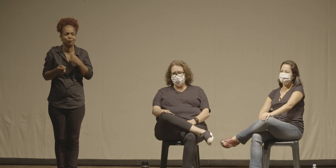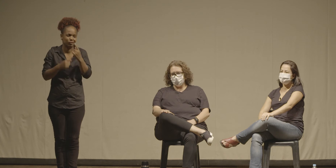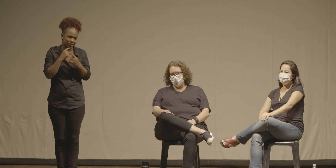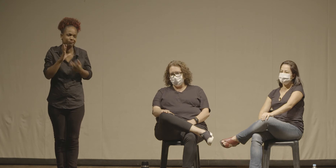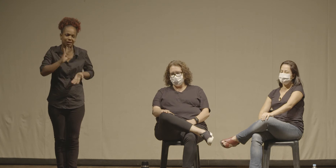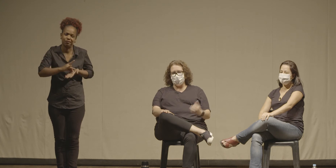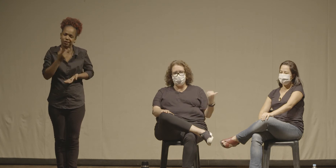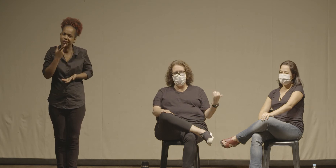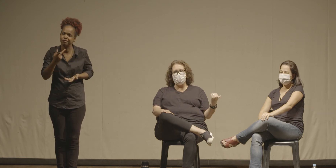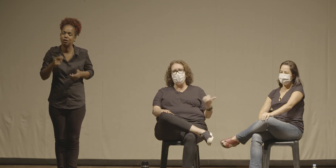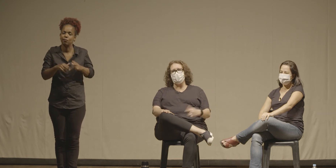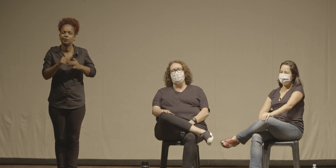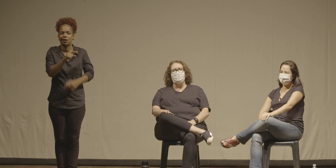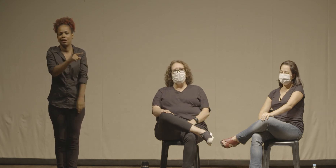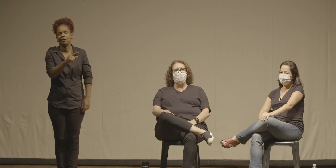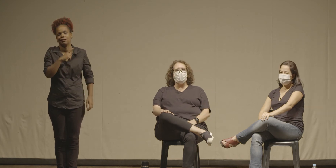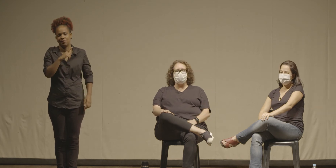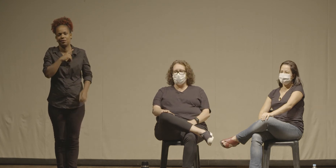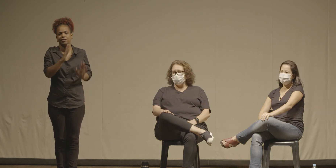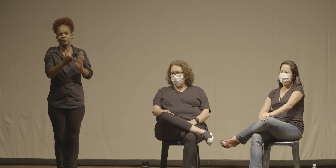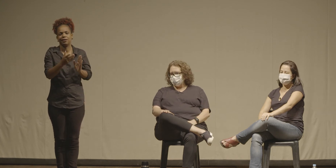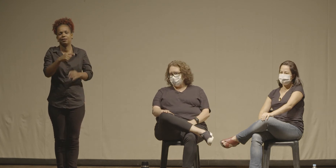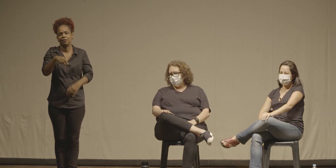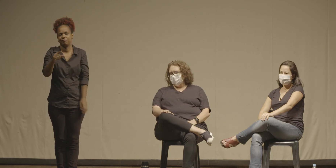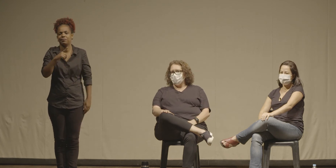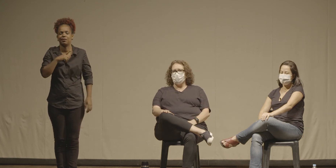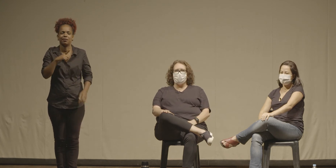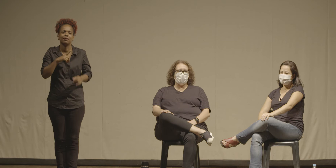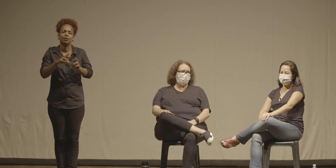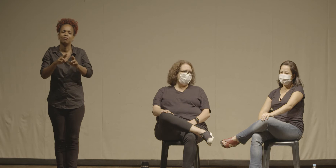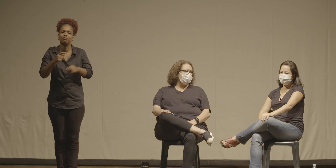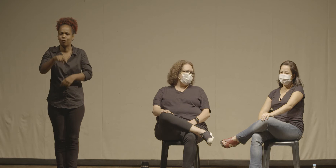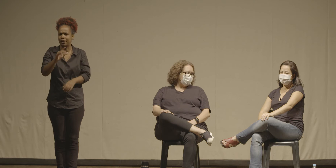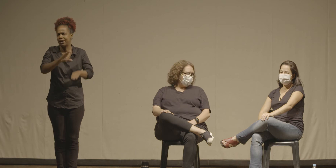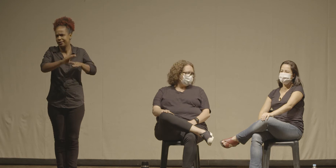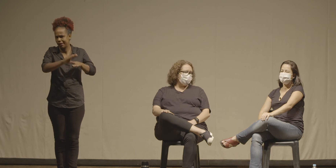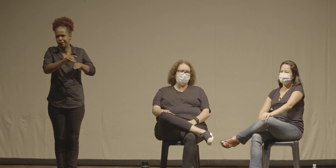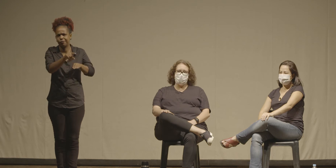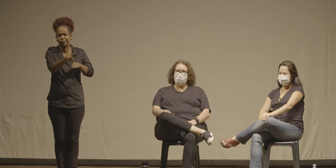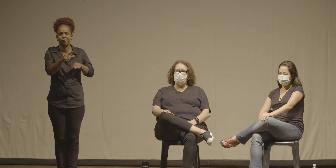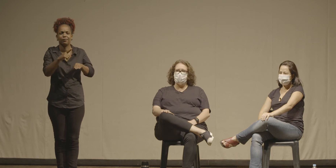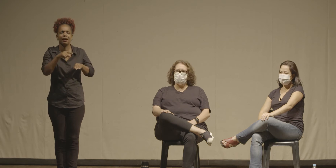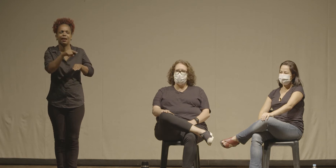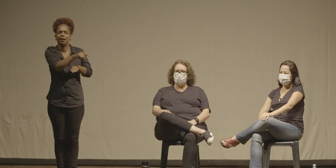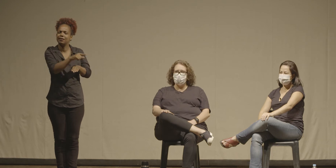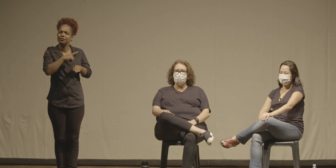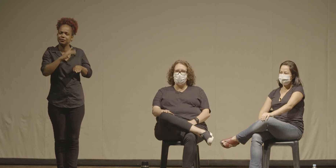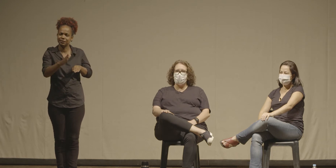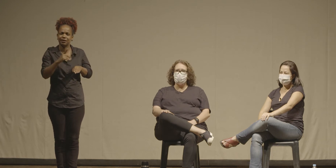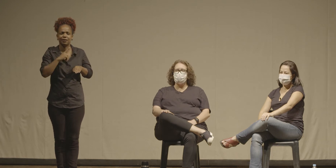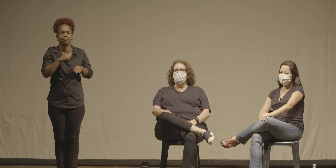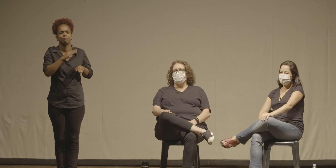gente tem que ser honestos. Ela fez pitching, ela participou de pitching com canais, né, com